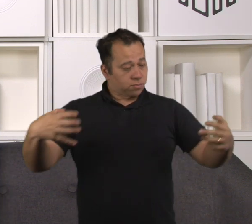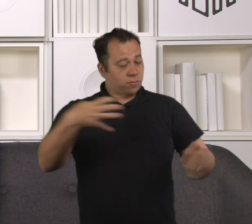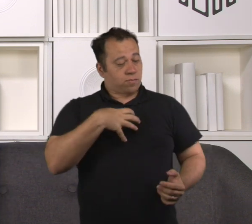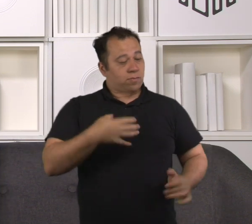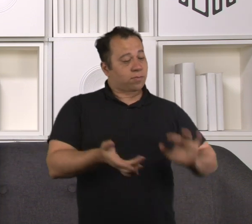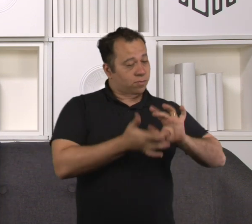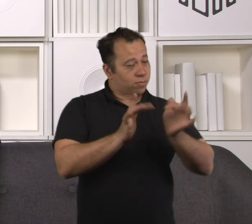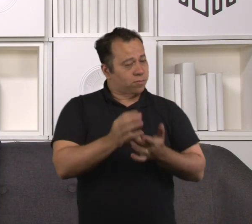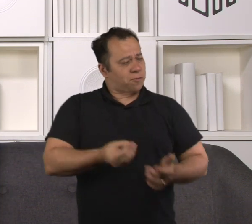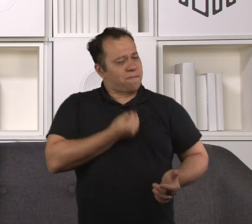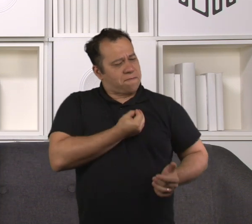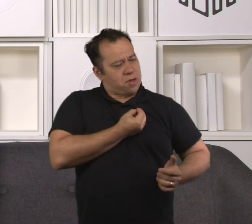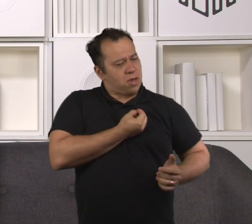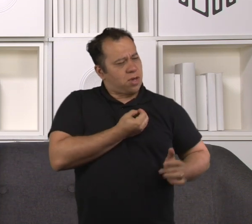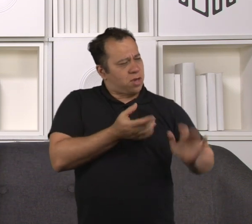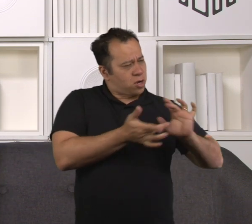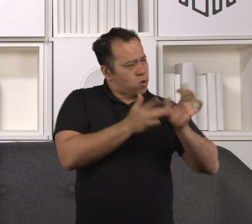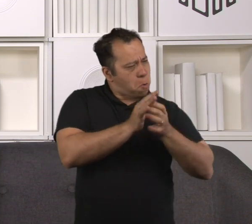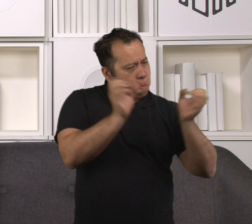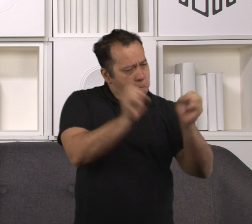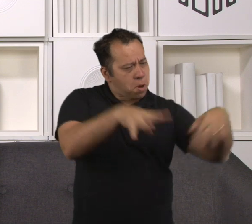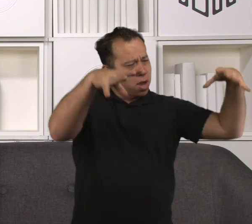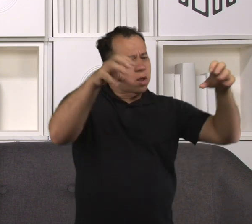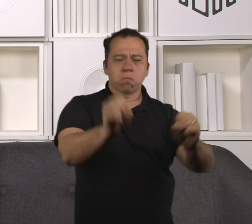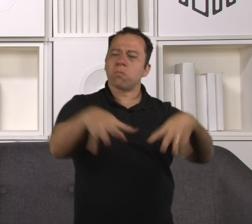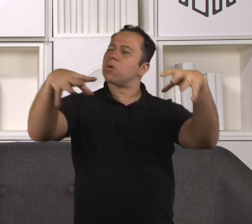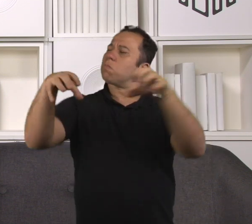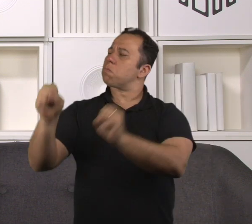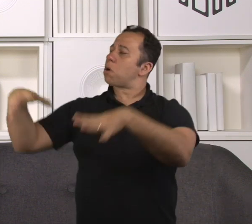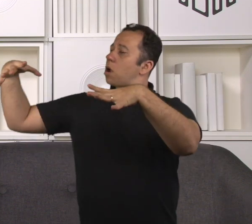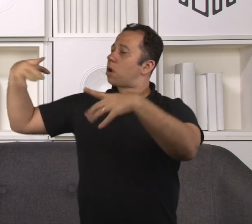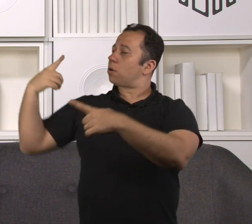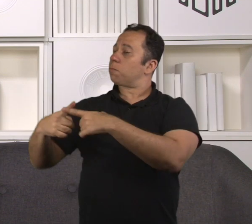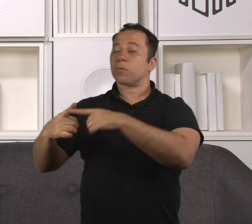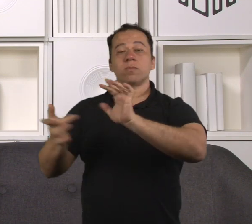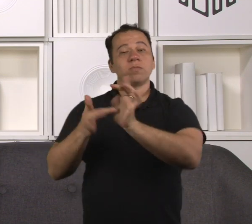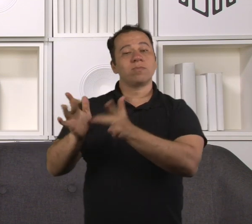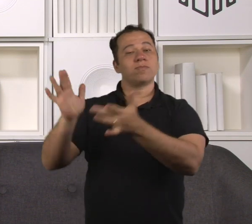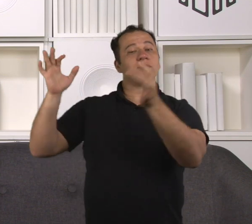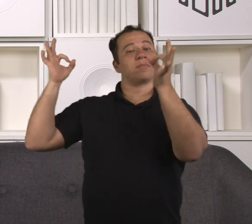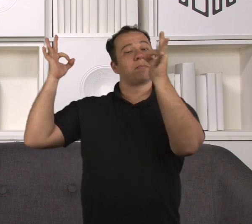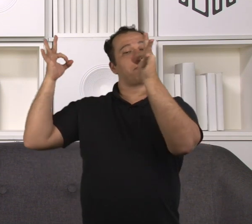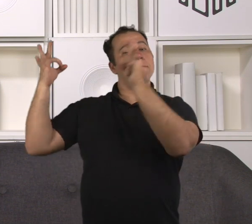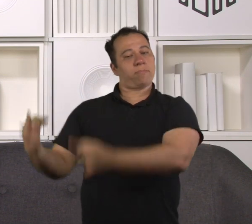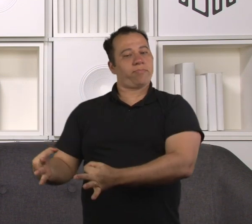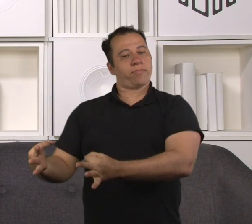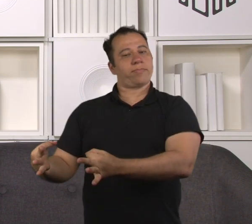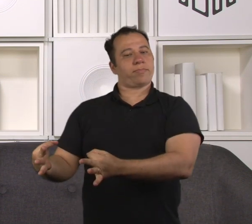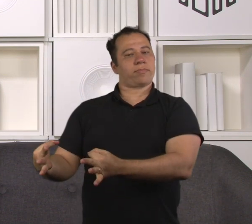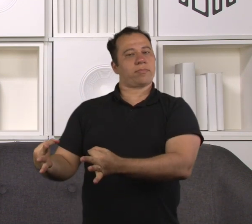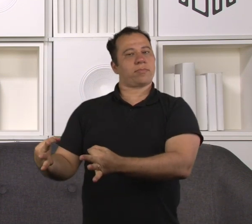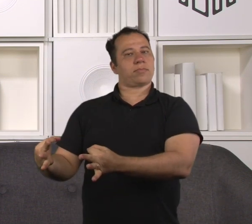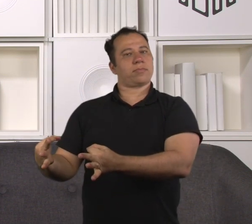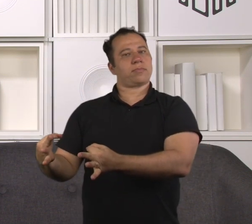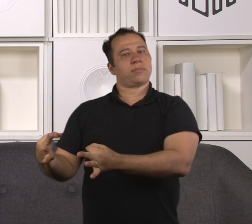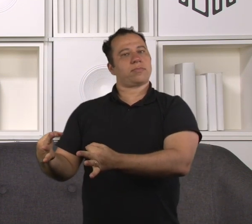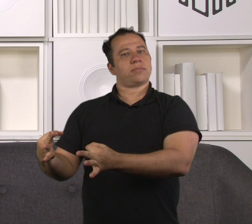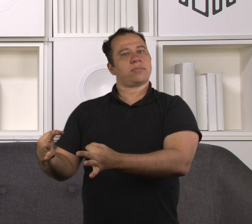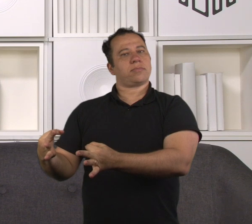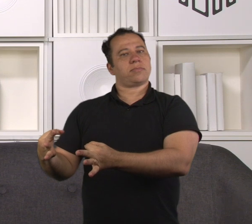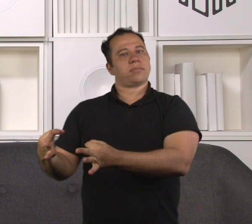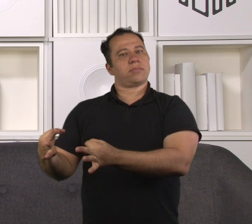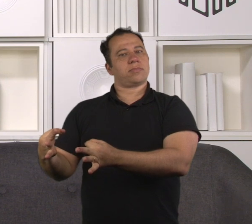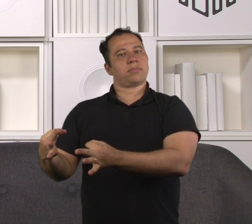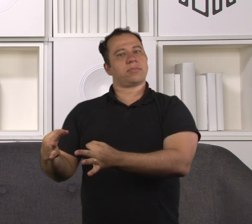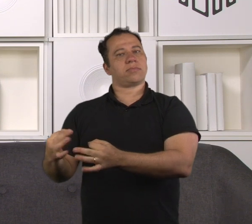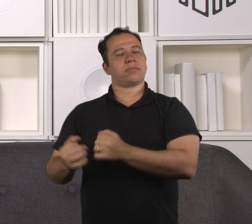que realizou porque ele era o homem perfeito e não porque ele era Deus. Em outras palavras, os